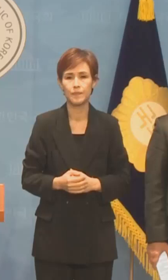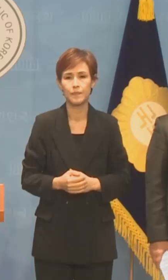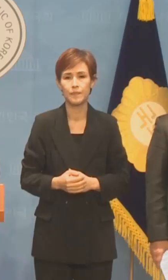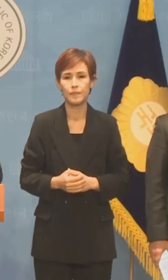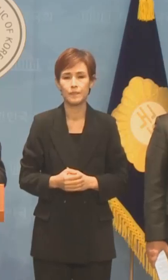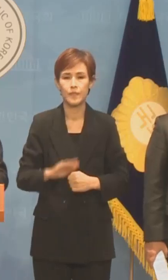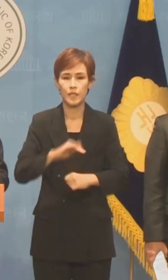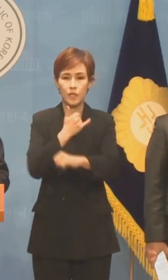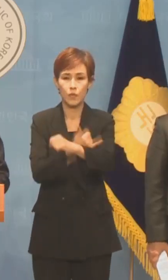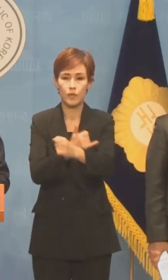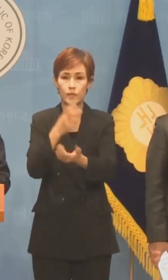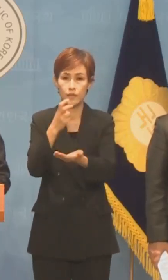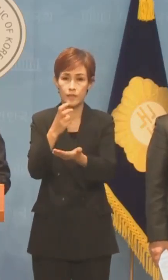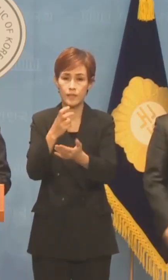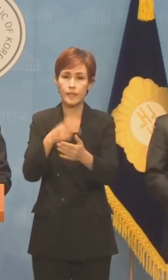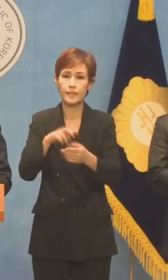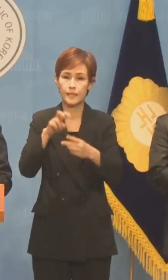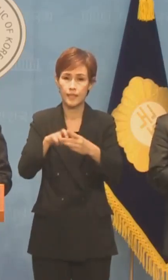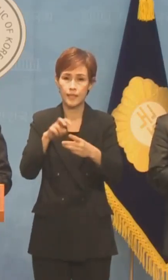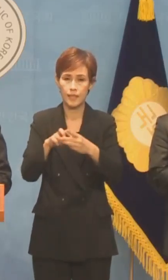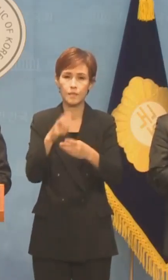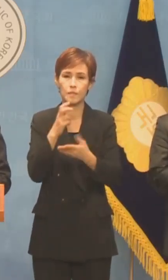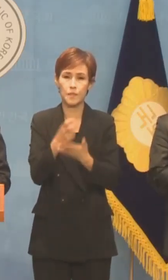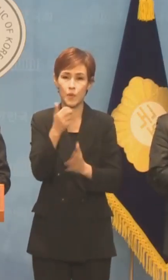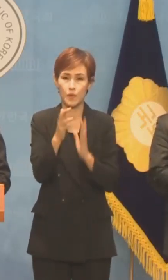인권센터 소정임 변호사십니다.